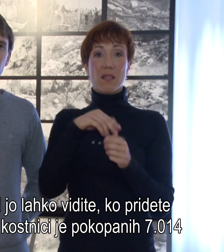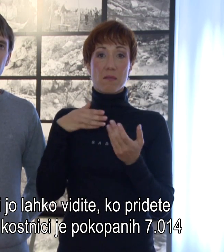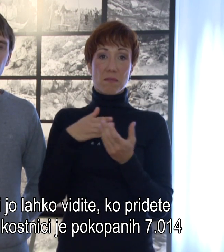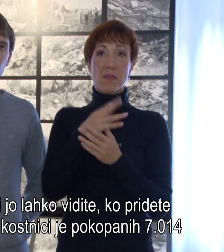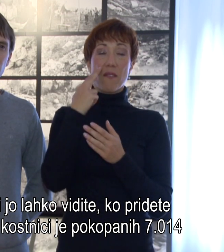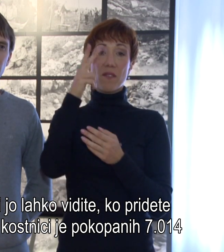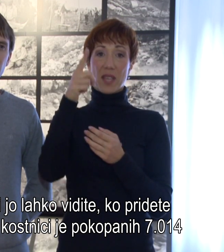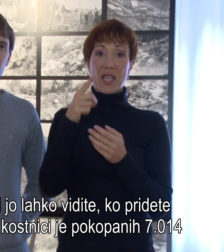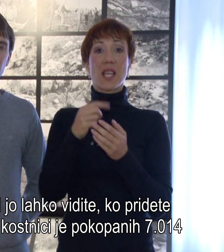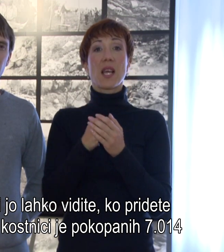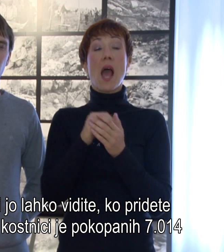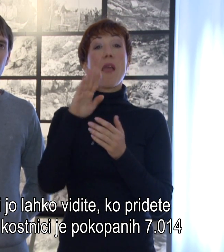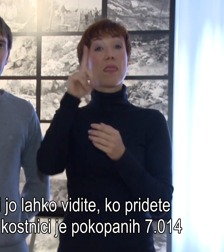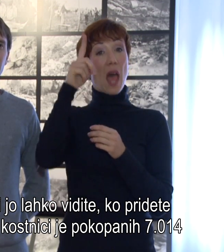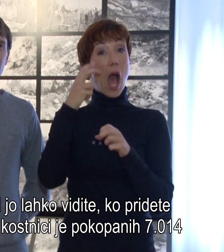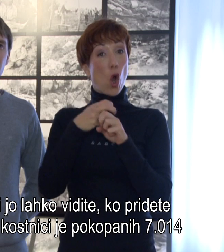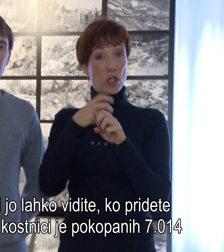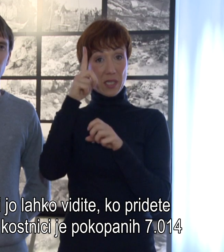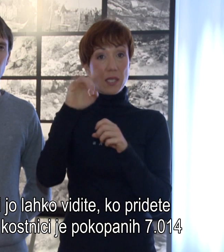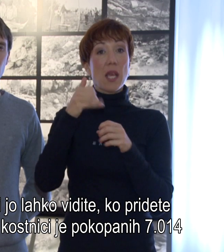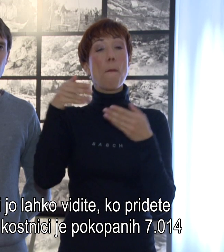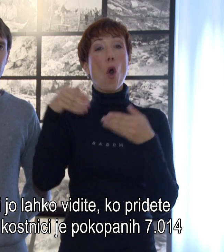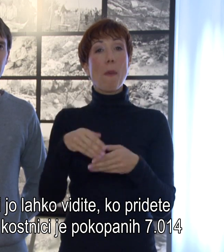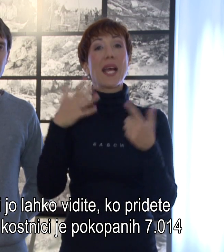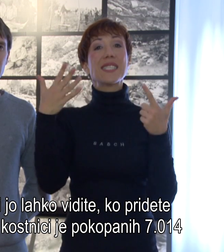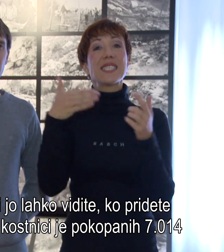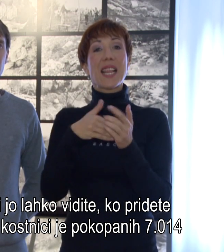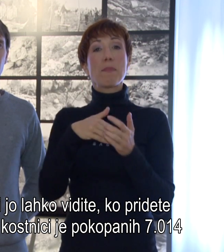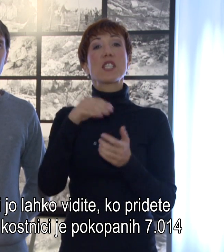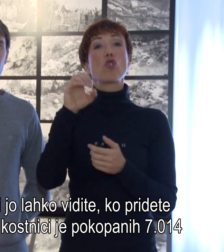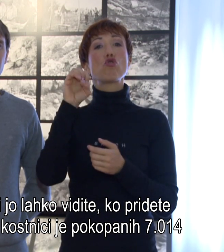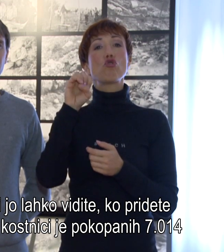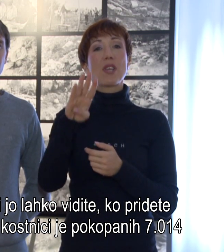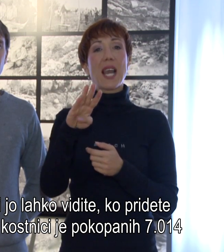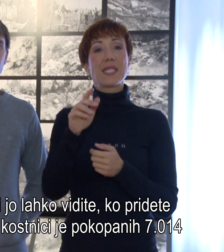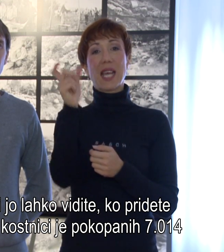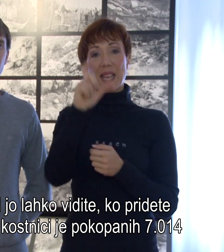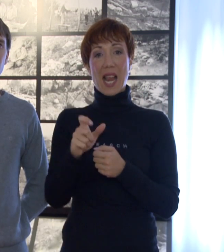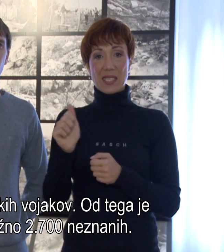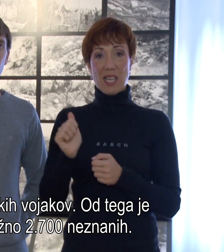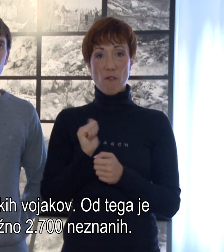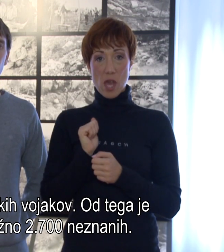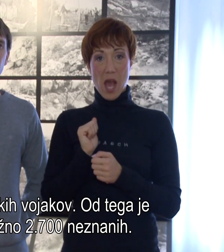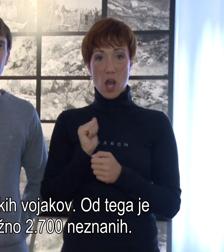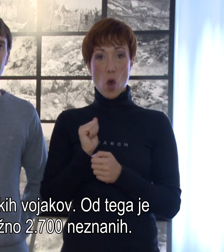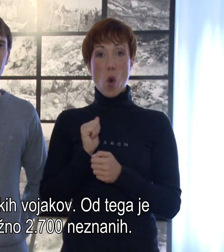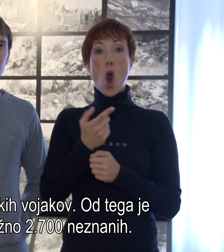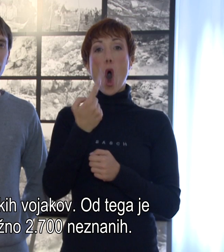Na kostnici je pokopanih 7014 italijanskih vojakov, od tega jih je